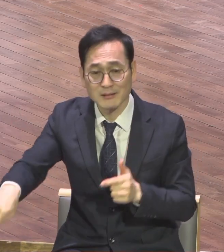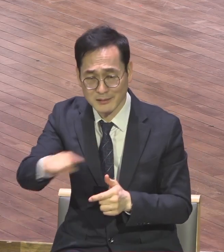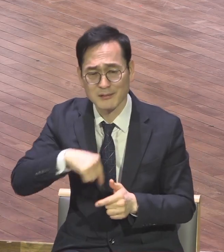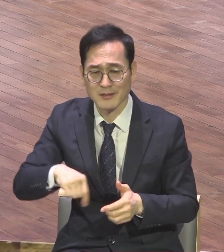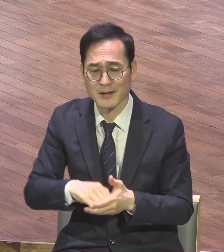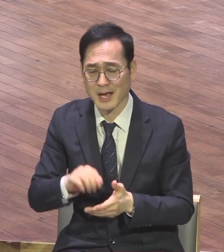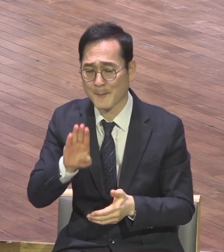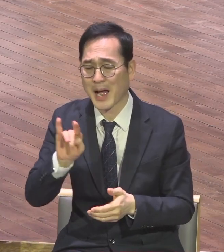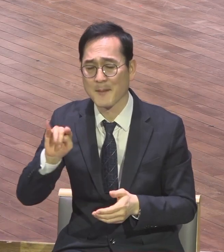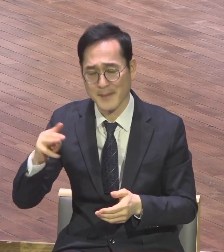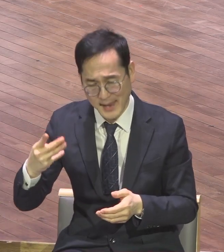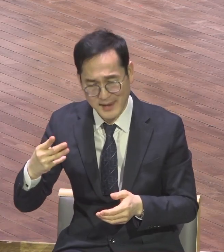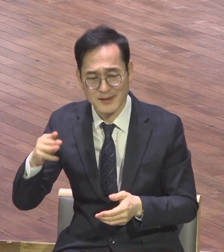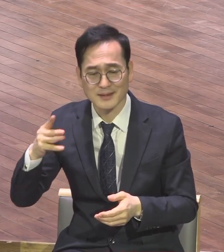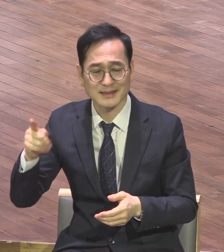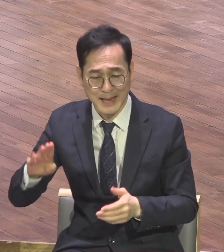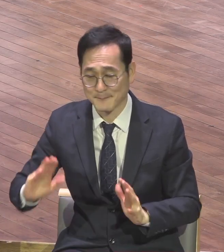그러니까 성경을 안 믿는 사람들은 참 무식한 거예요.